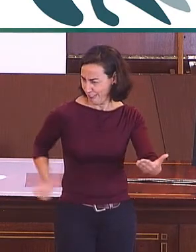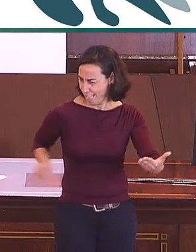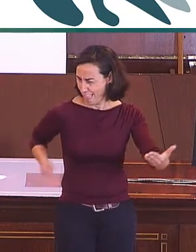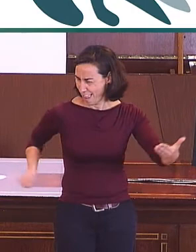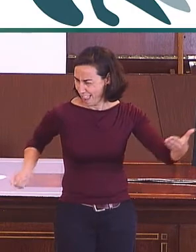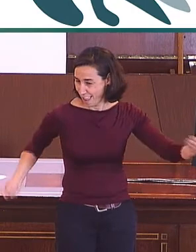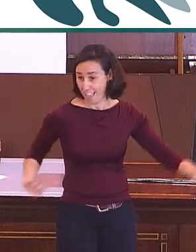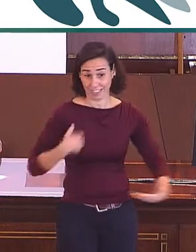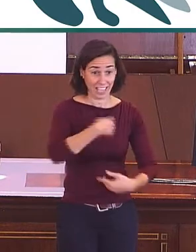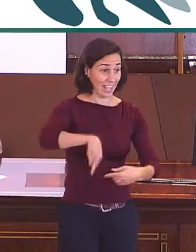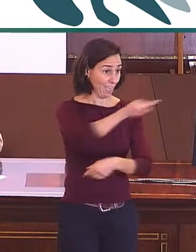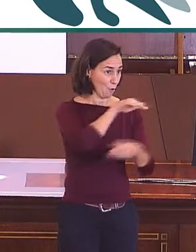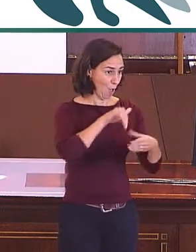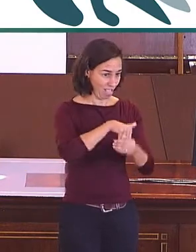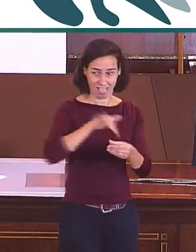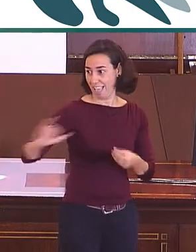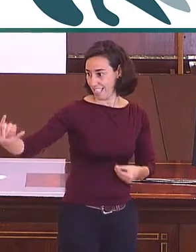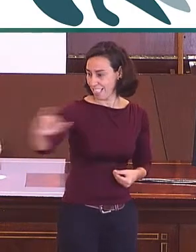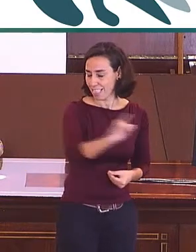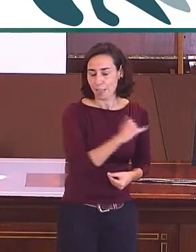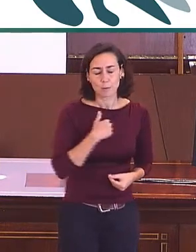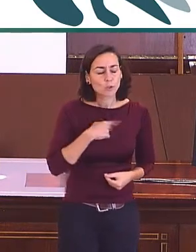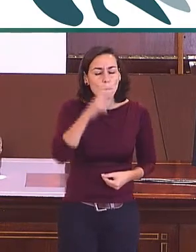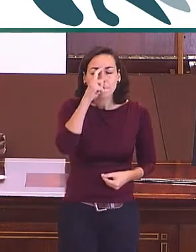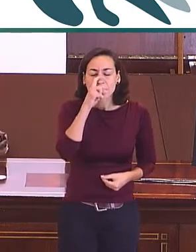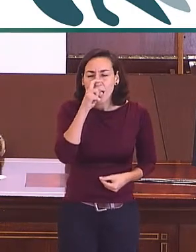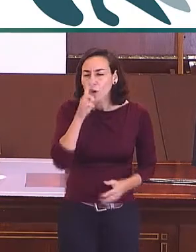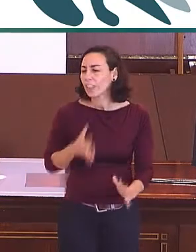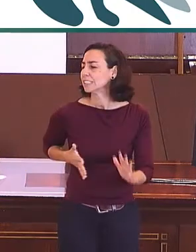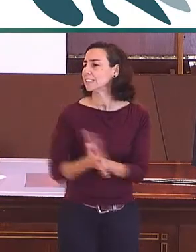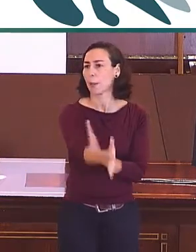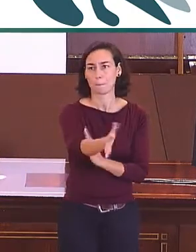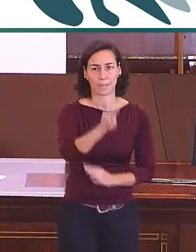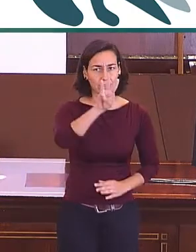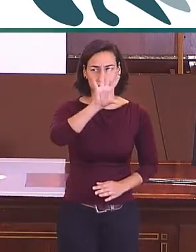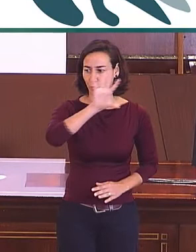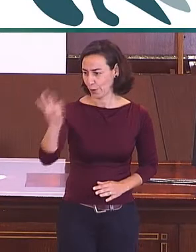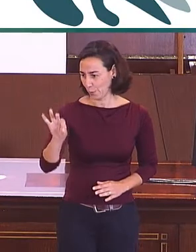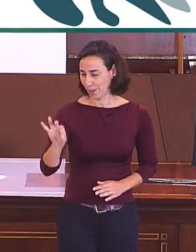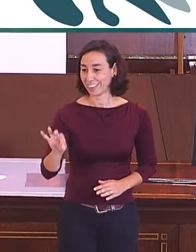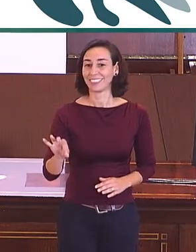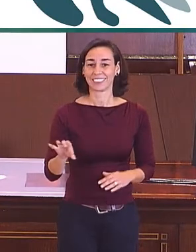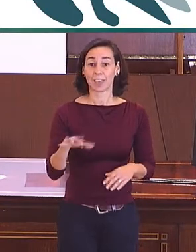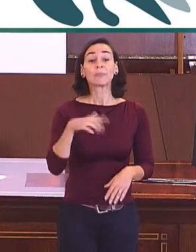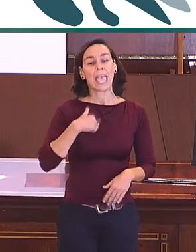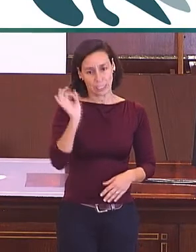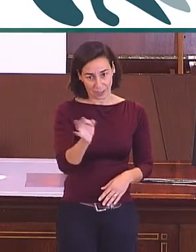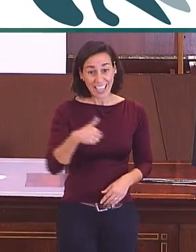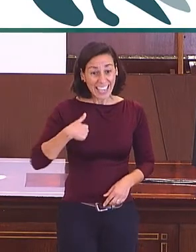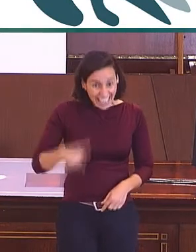recibido, con lo cual, me acordaré siempre que son 350. Bien es cierto que es el tercer año que los firmo y por eso ya tengo